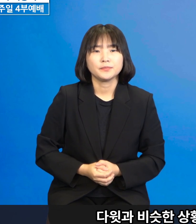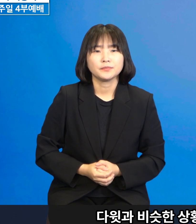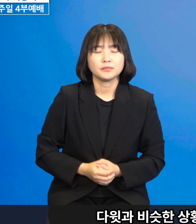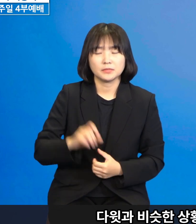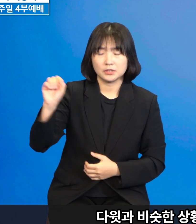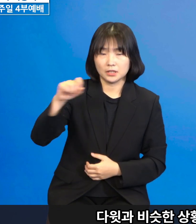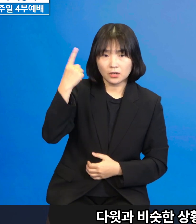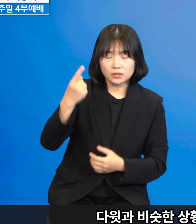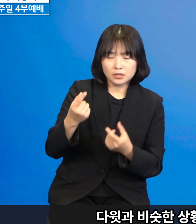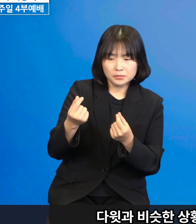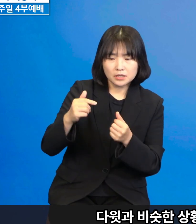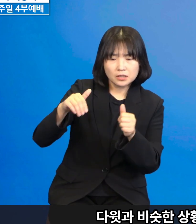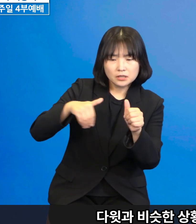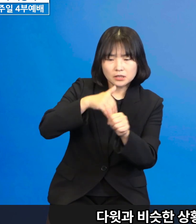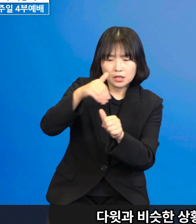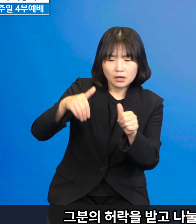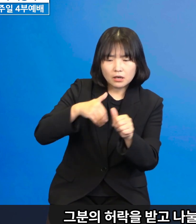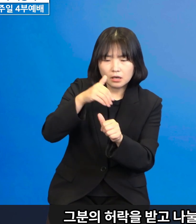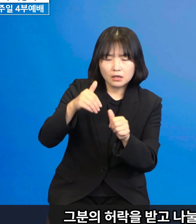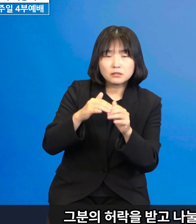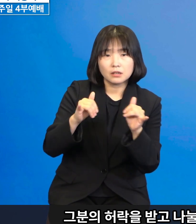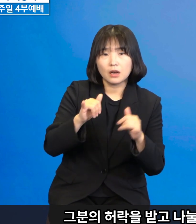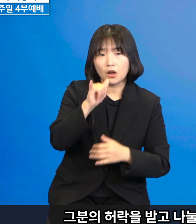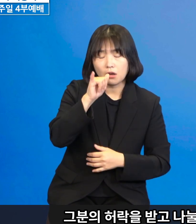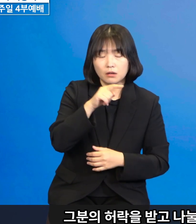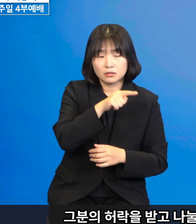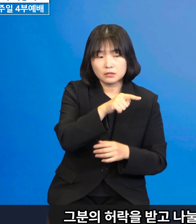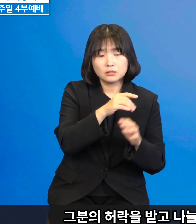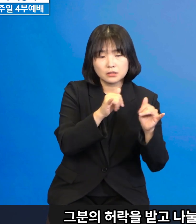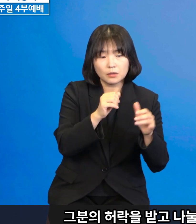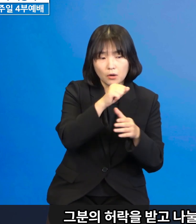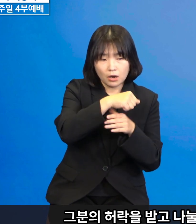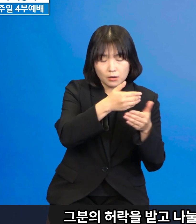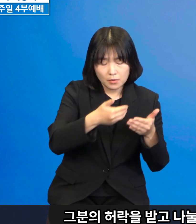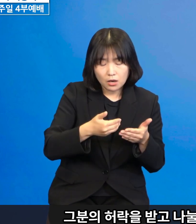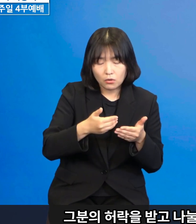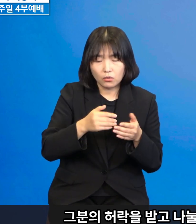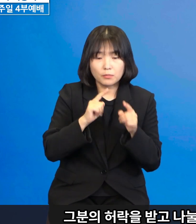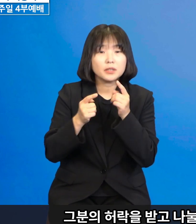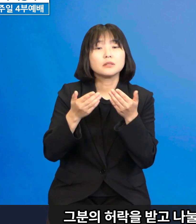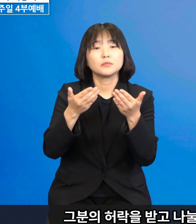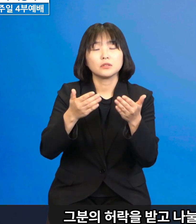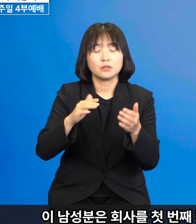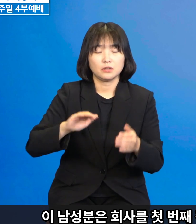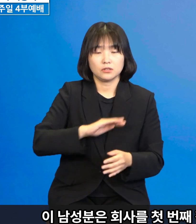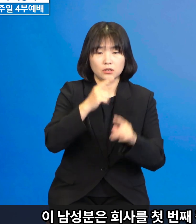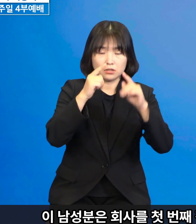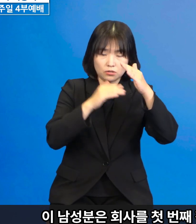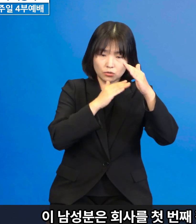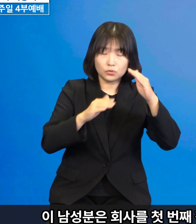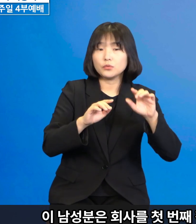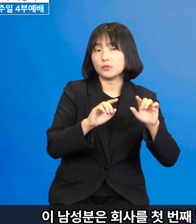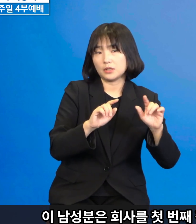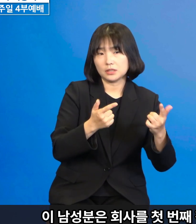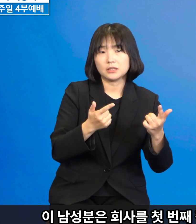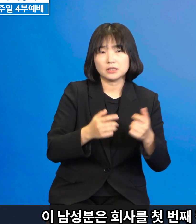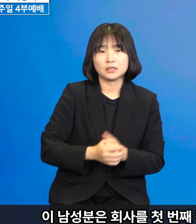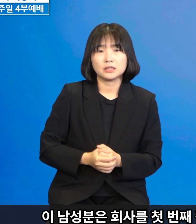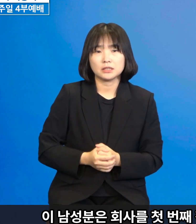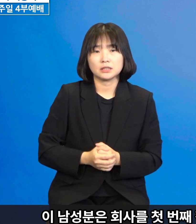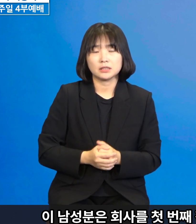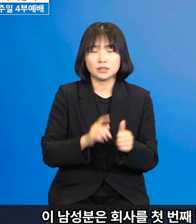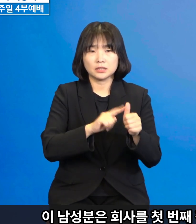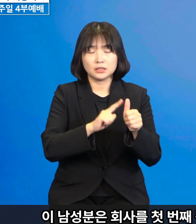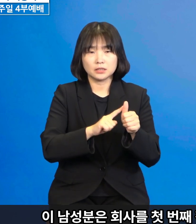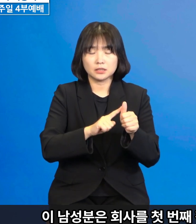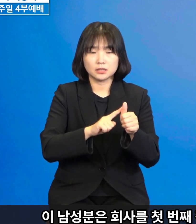다윗과 비슷한 상황에 처한 분이 계십니다. 그분의 허락을 받고 나눌게요. 저희 교인은 아니십니다. 이 남성분은 회사를